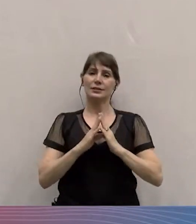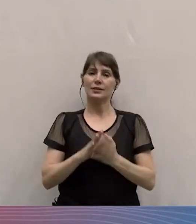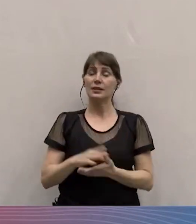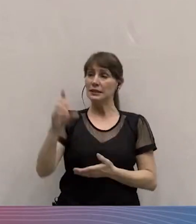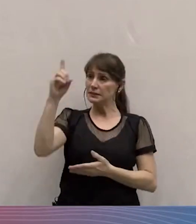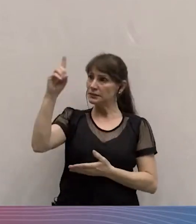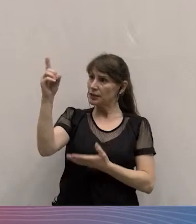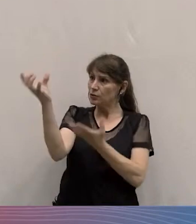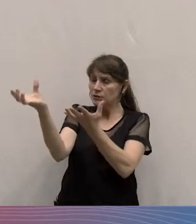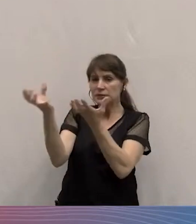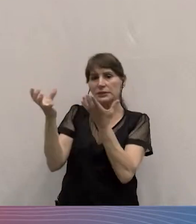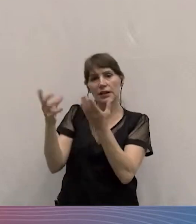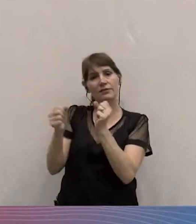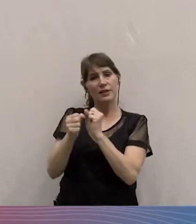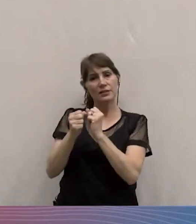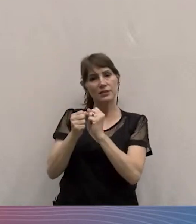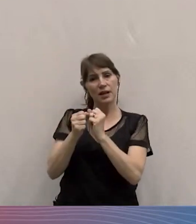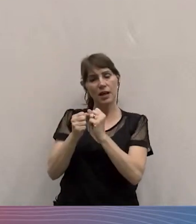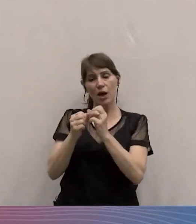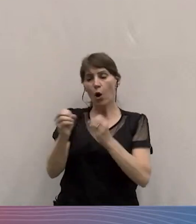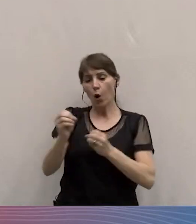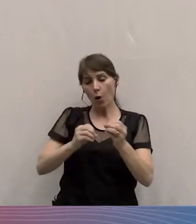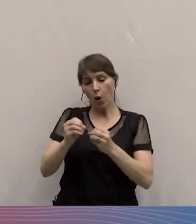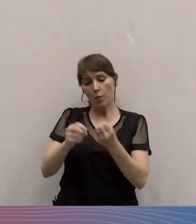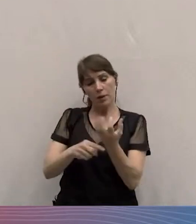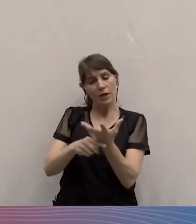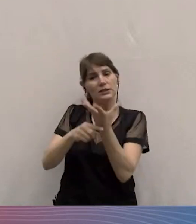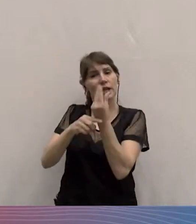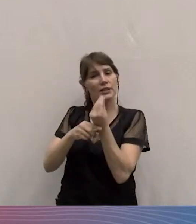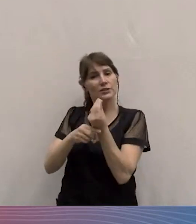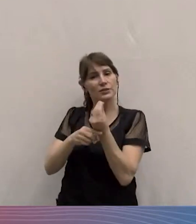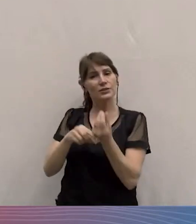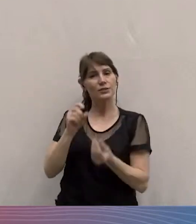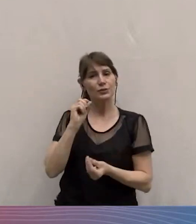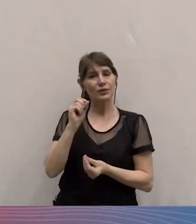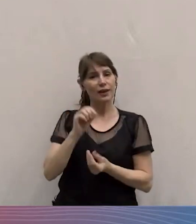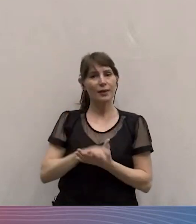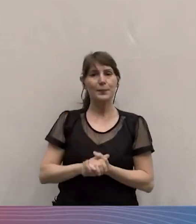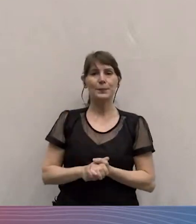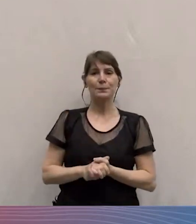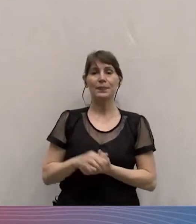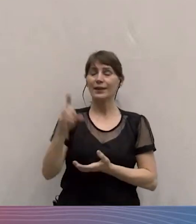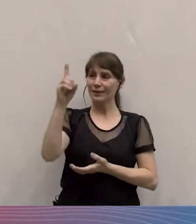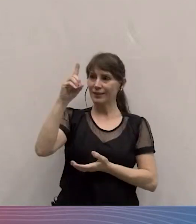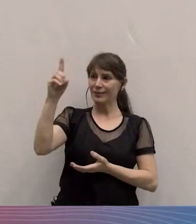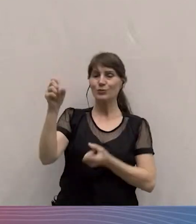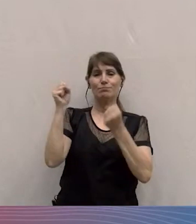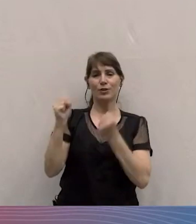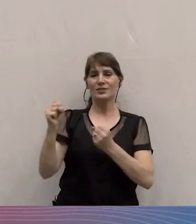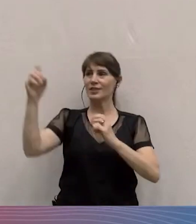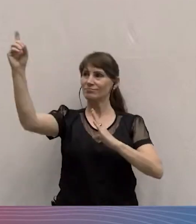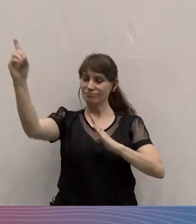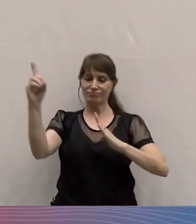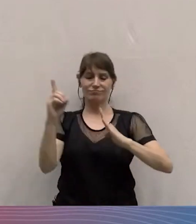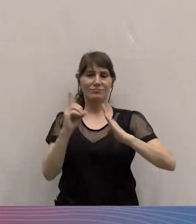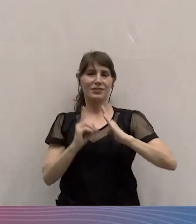Deus quer fazer dessa obra-prima algo que Ele possa